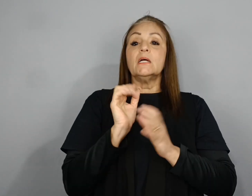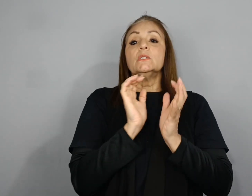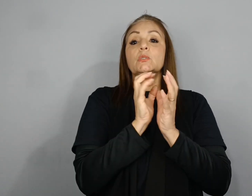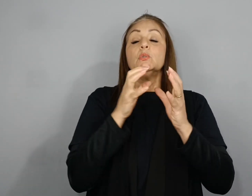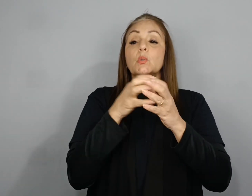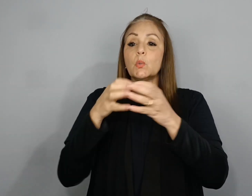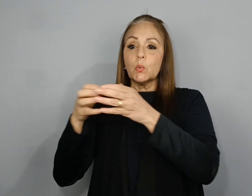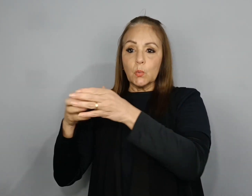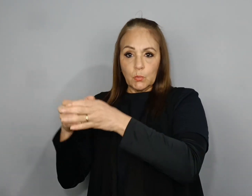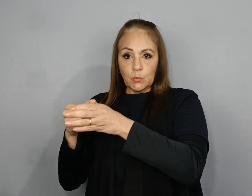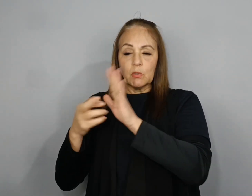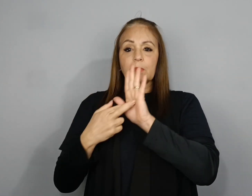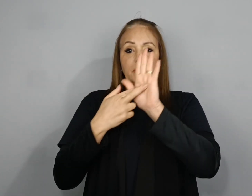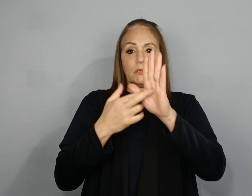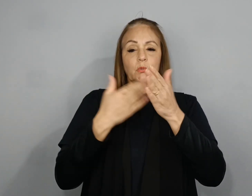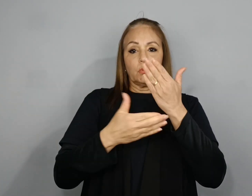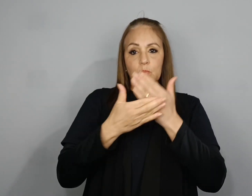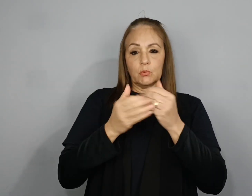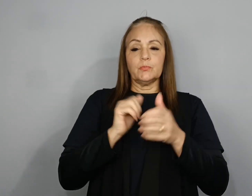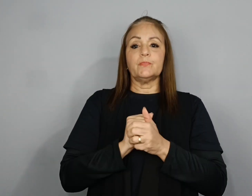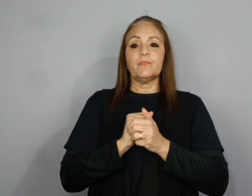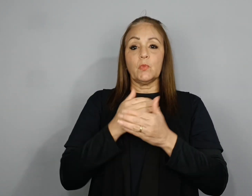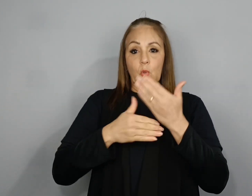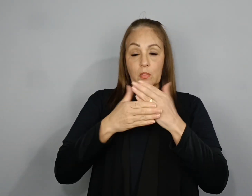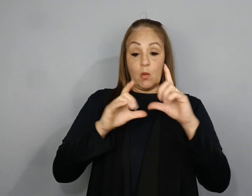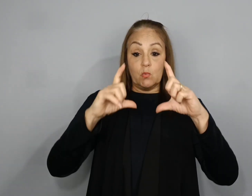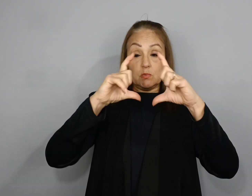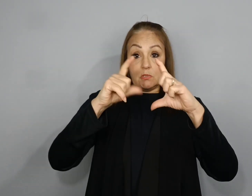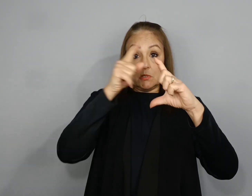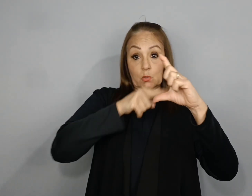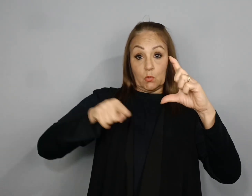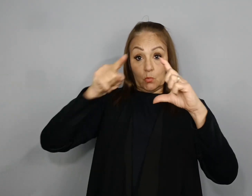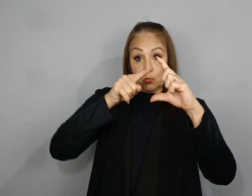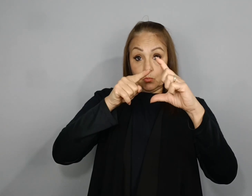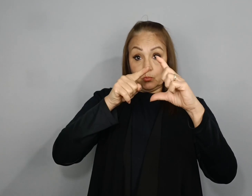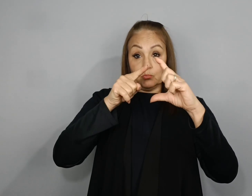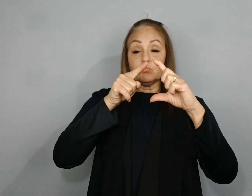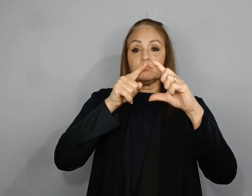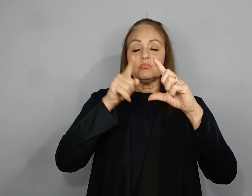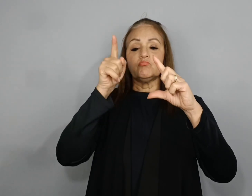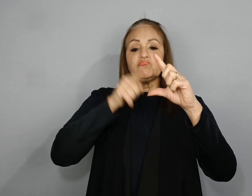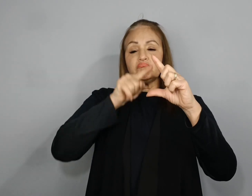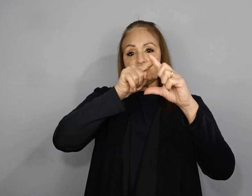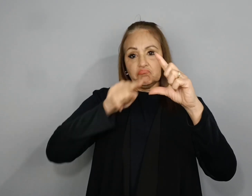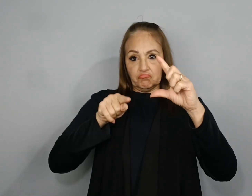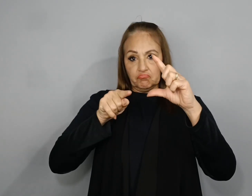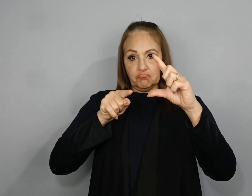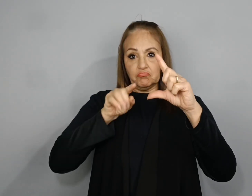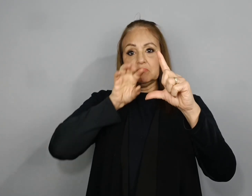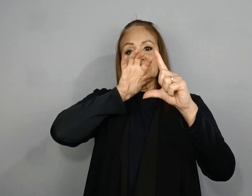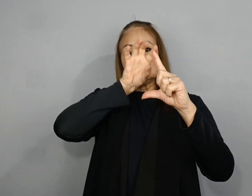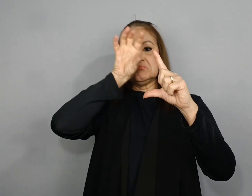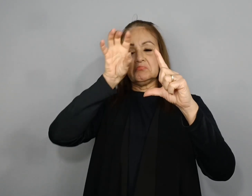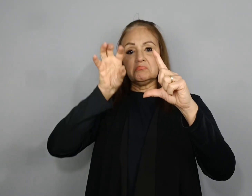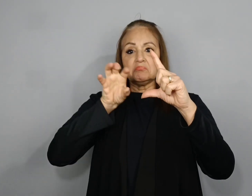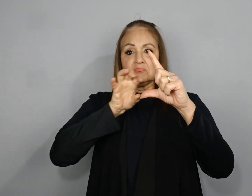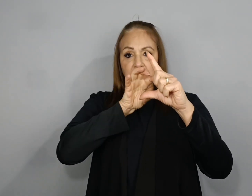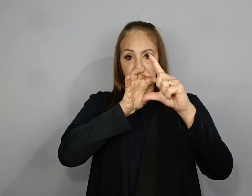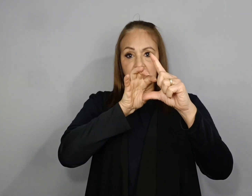é representado pelo círculo que fica dividido em tantos setores, quantas são as partes.